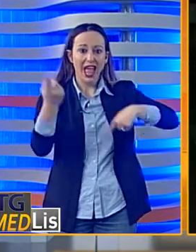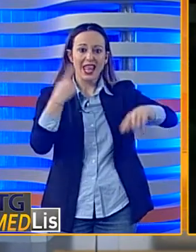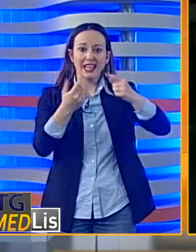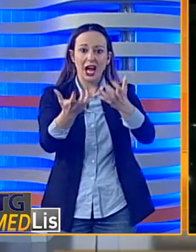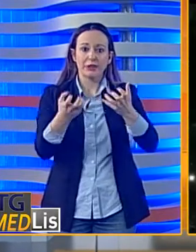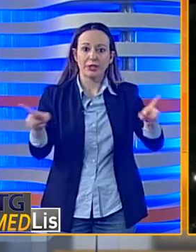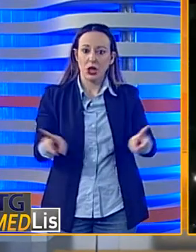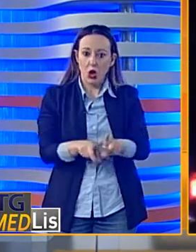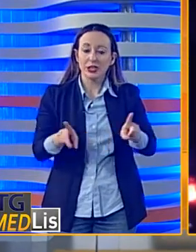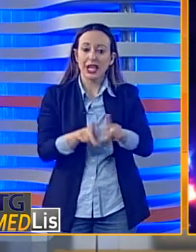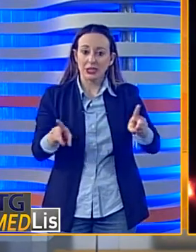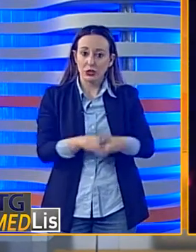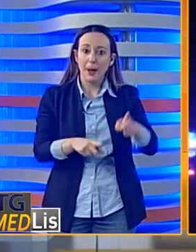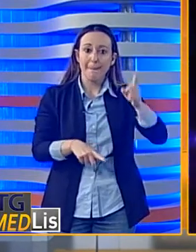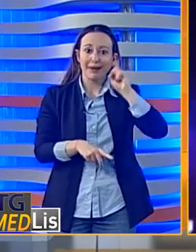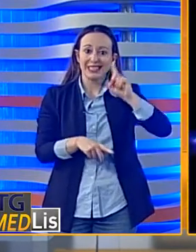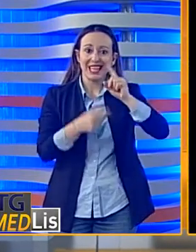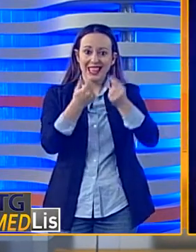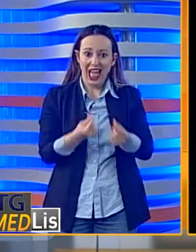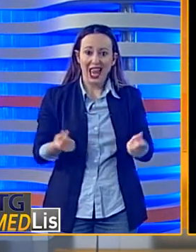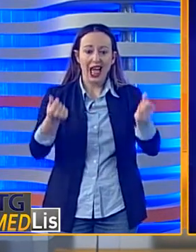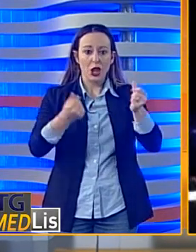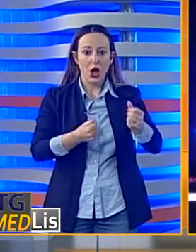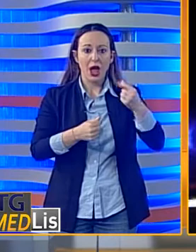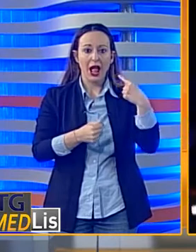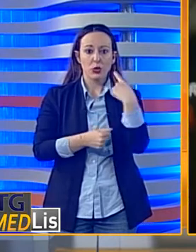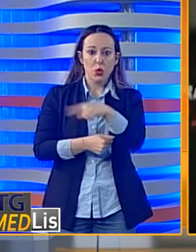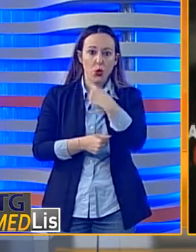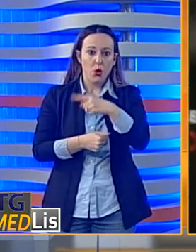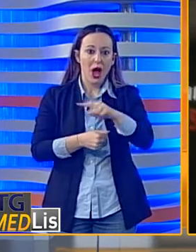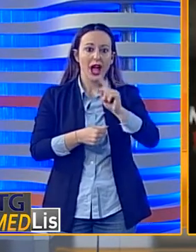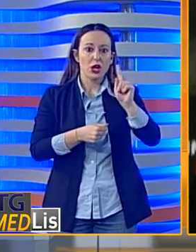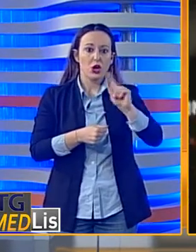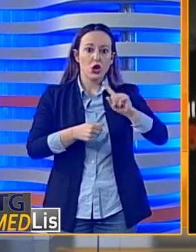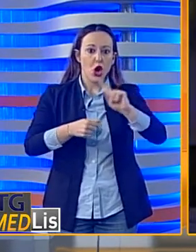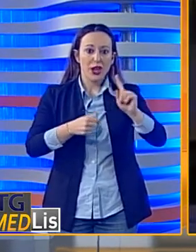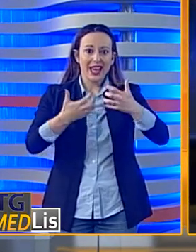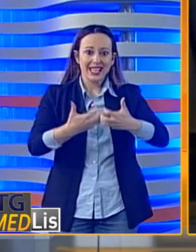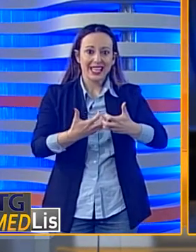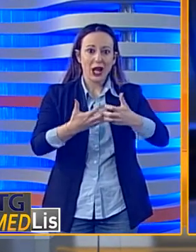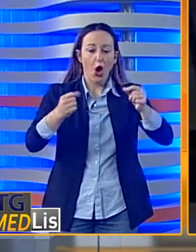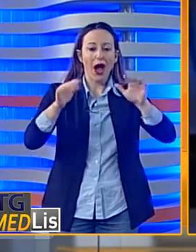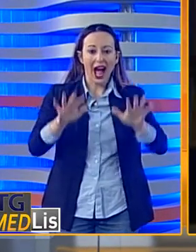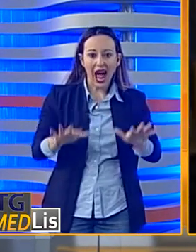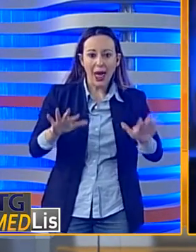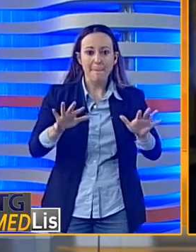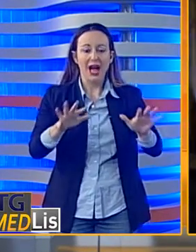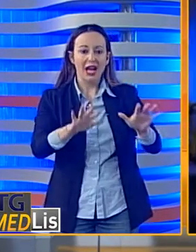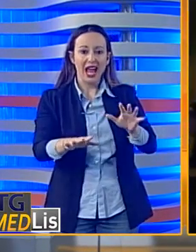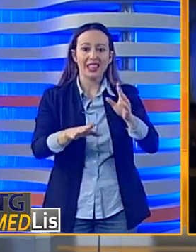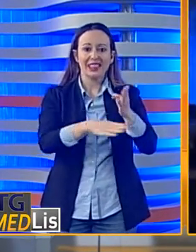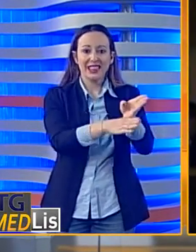2015 è stato accertato un intervento dello stesso Messina Denaro per pacificare i suoi in tensione per